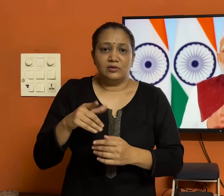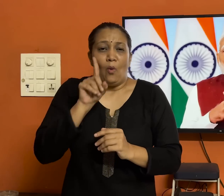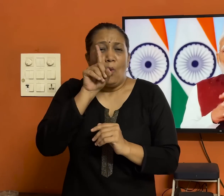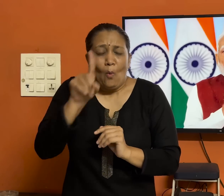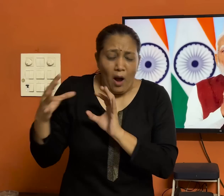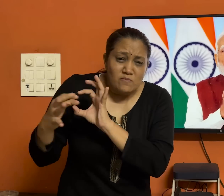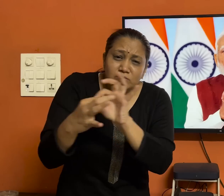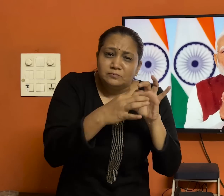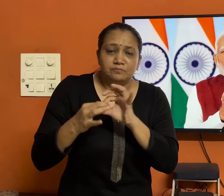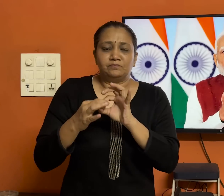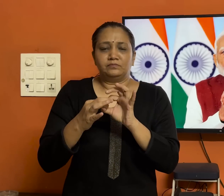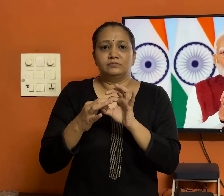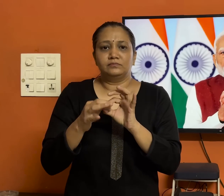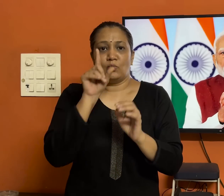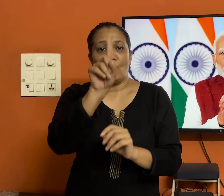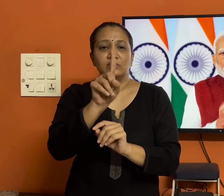एकजुट रहना